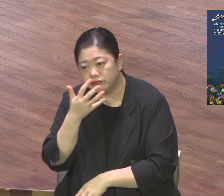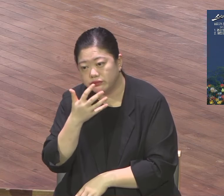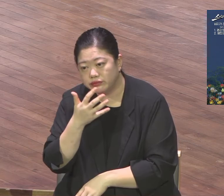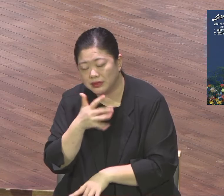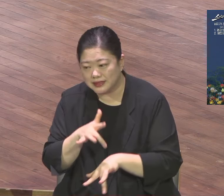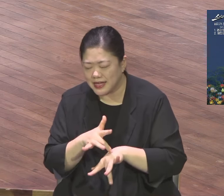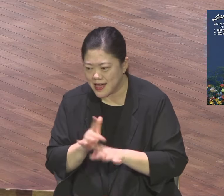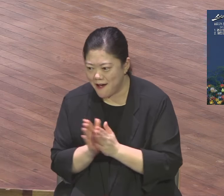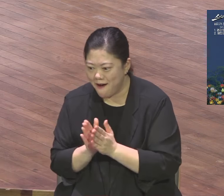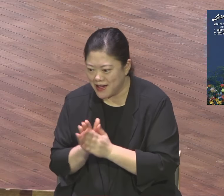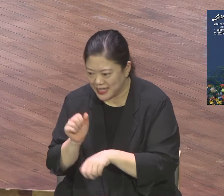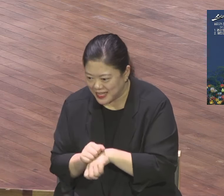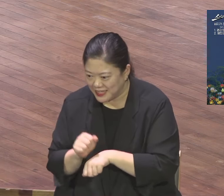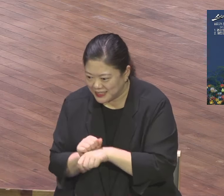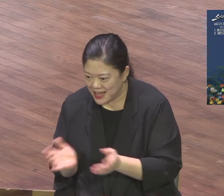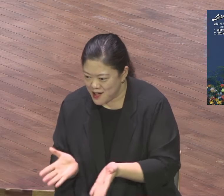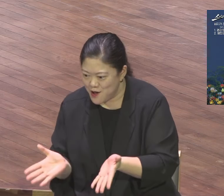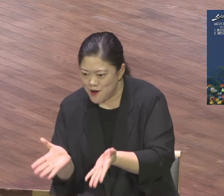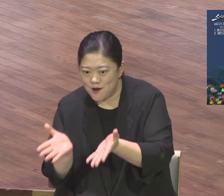맛을 모르도록.